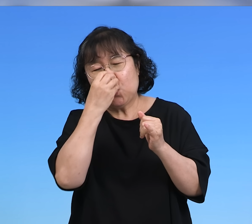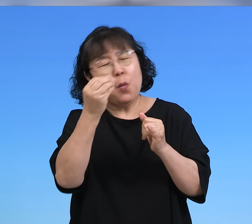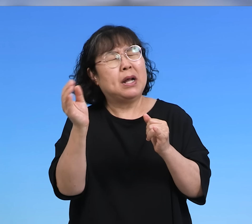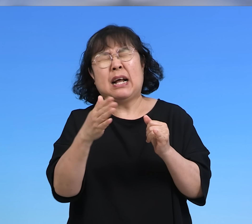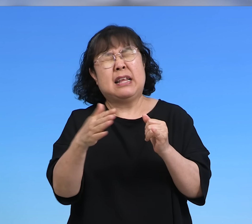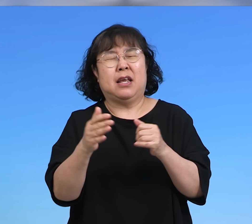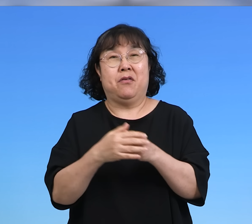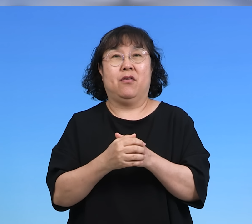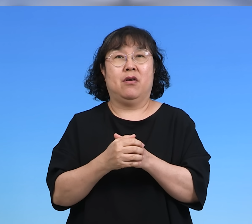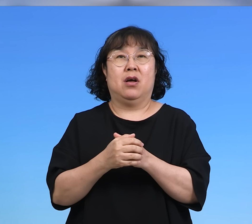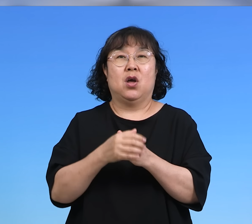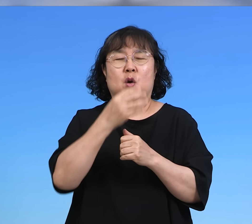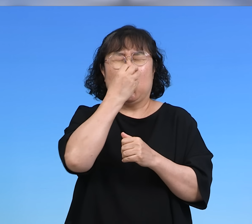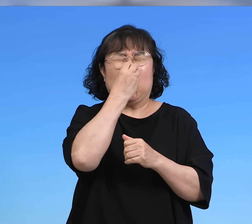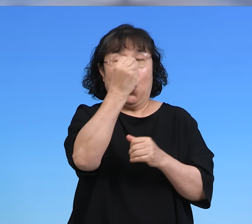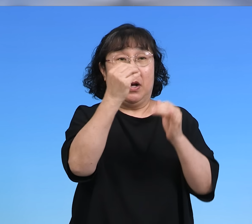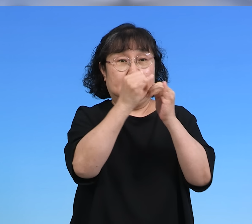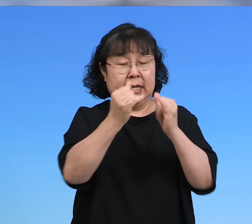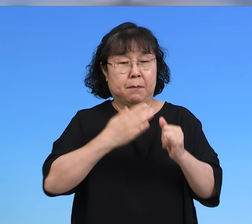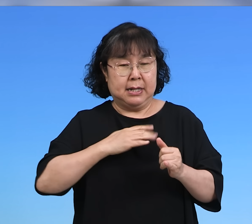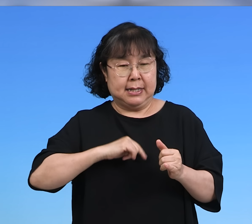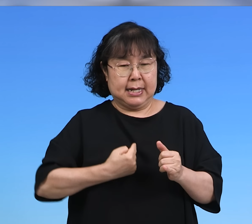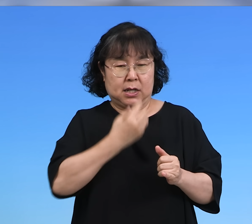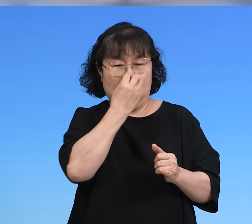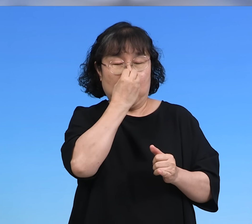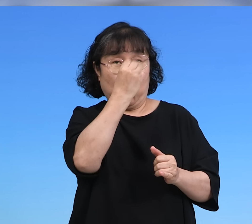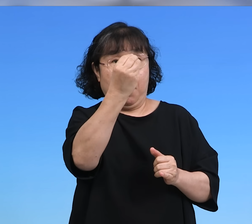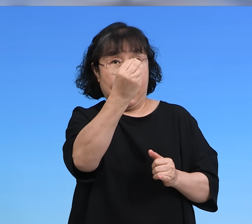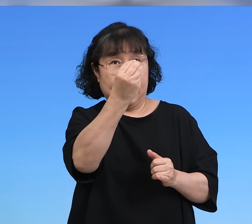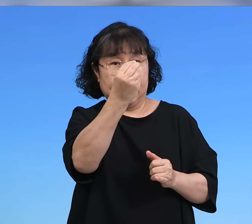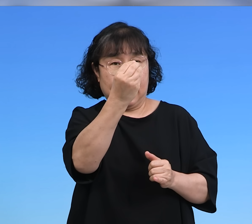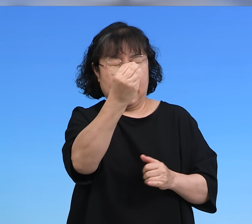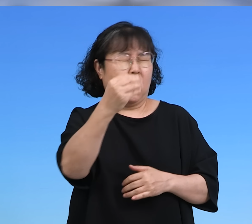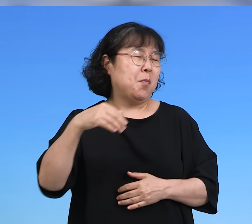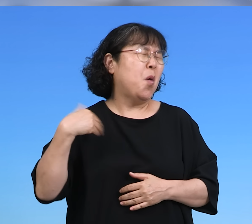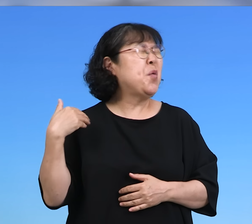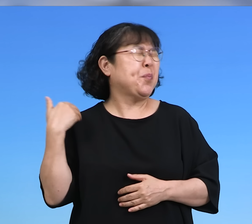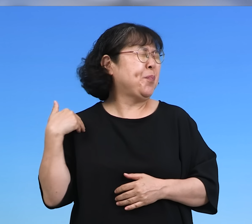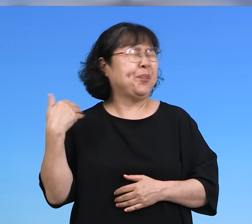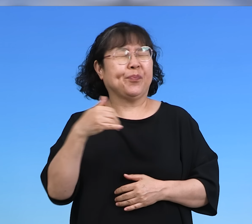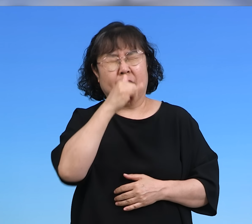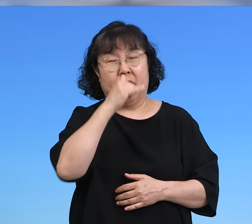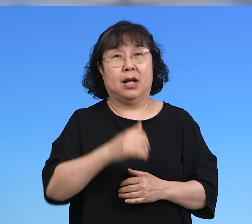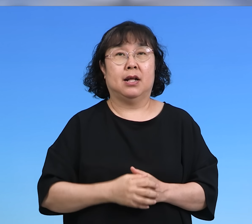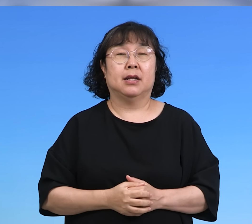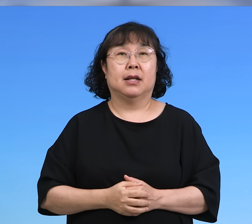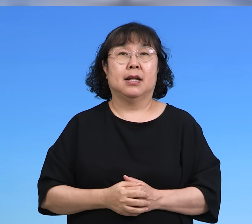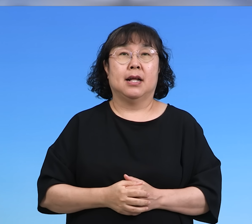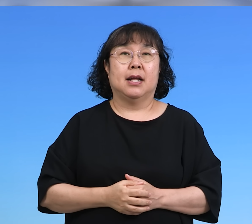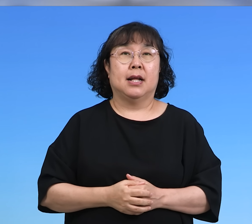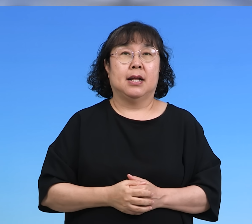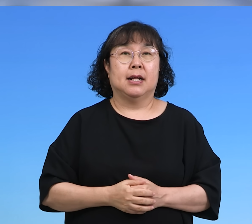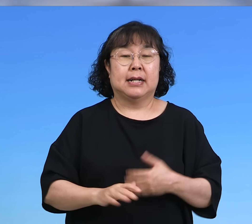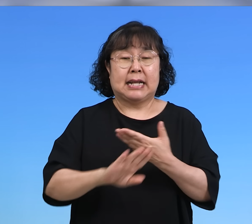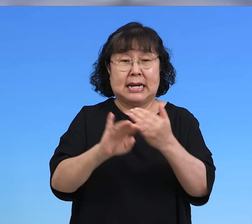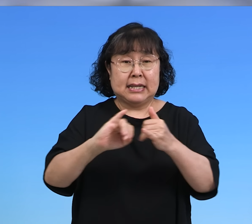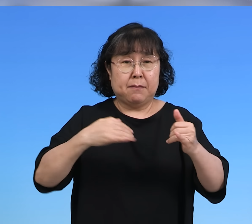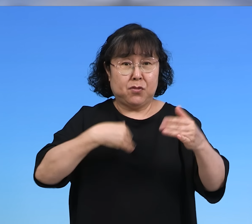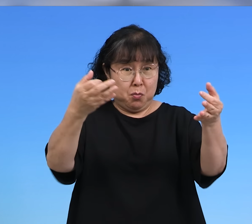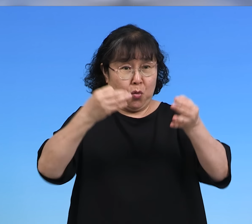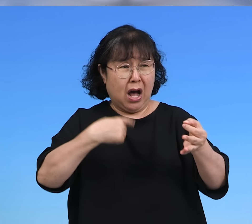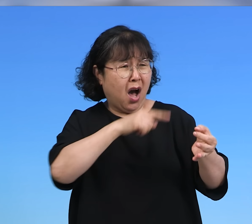그렇게 말할 수가 없습니다. 교만한 사람은 자기가 교만한 걸 모르는 놀라운 경지까지 가는 거죠. 자기만 빼고 다